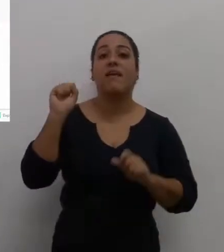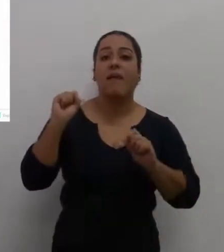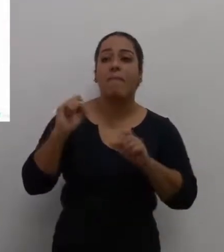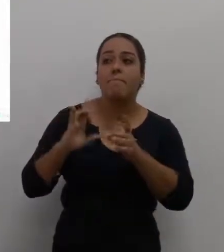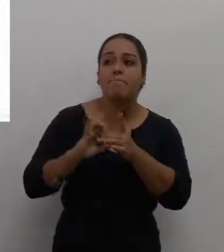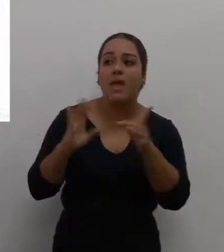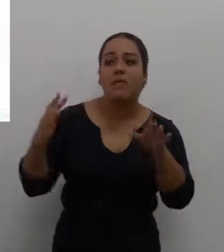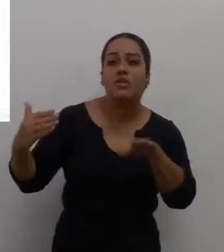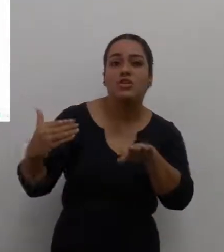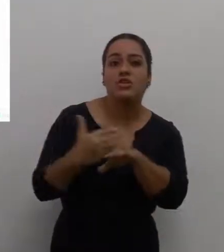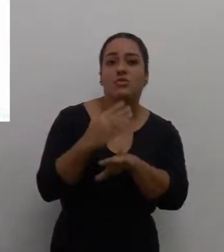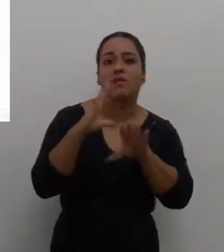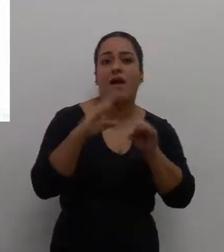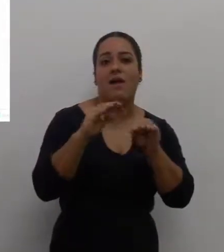permissões.